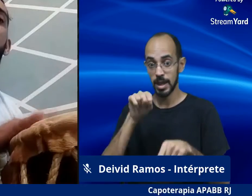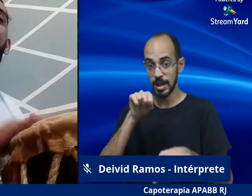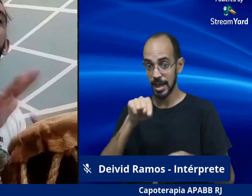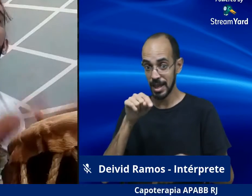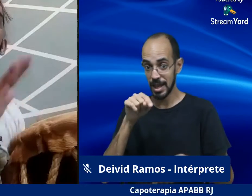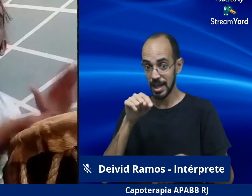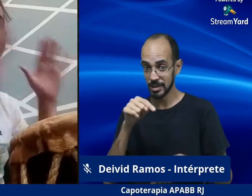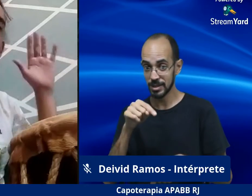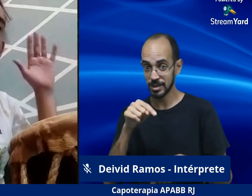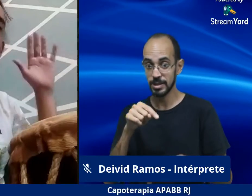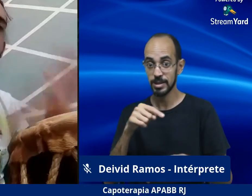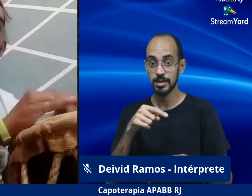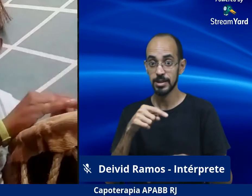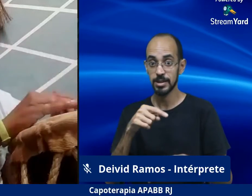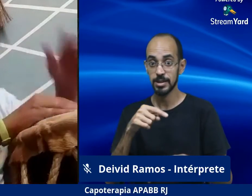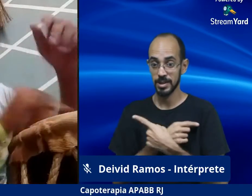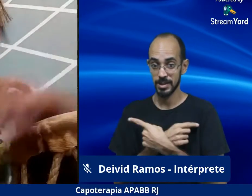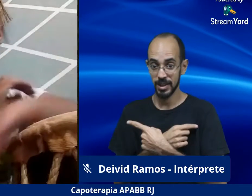o atabaque.